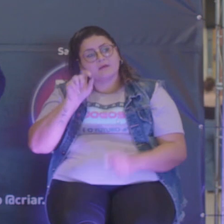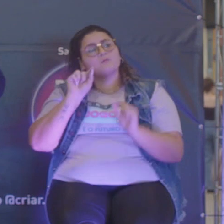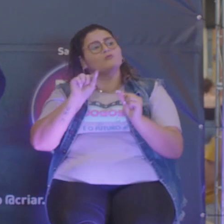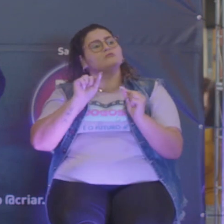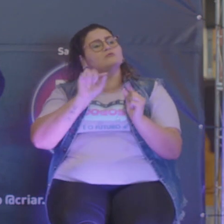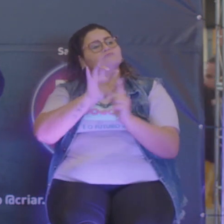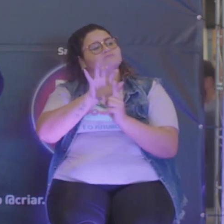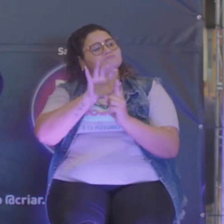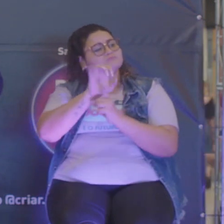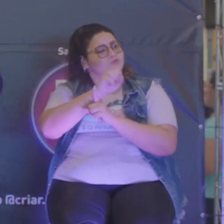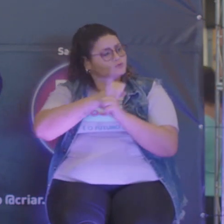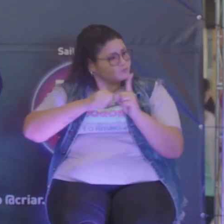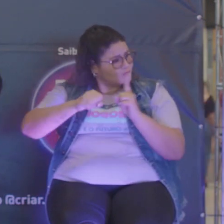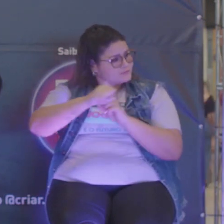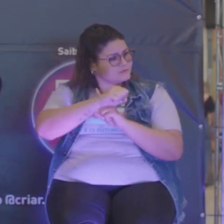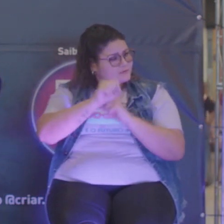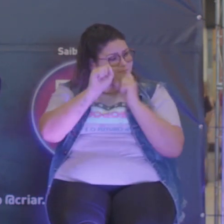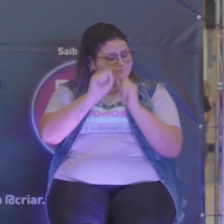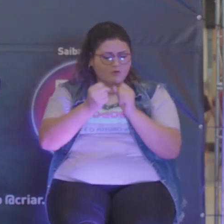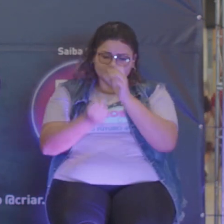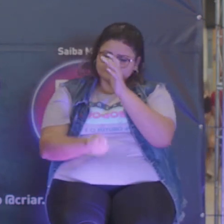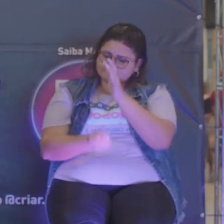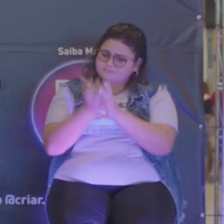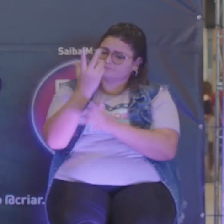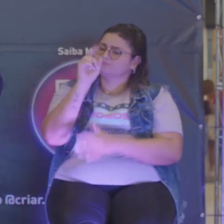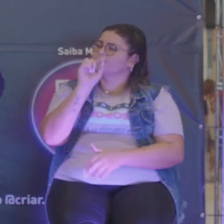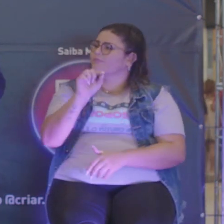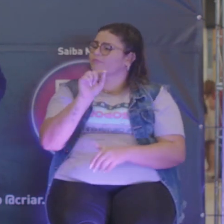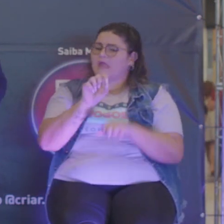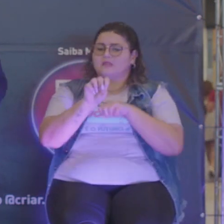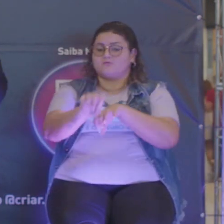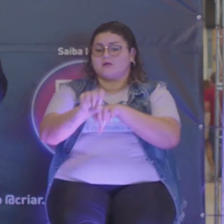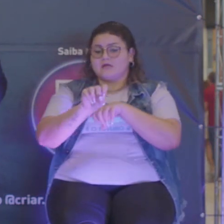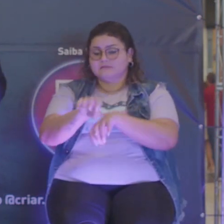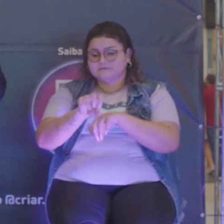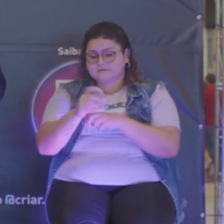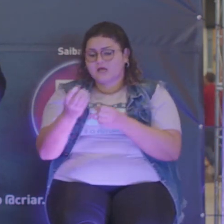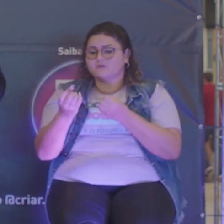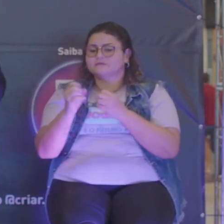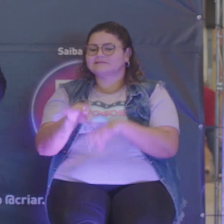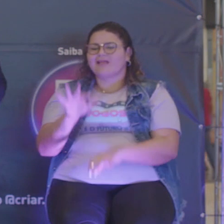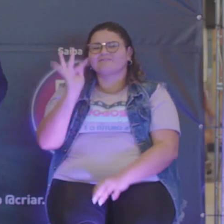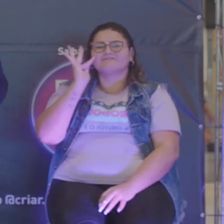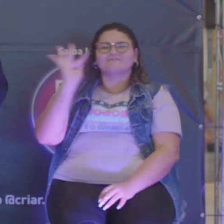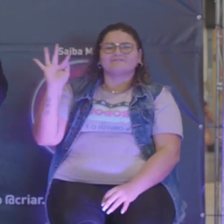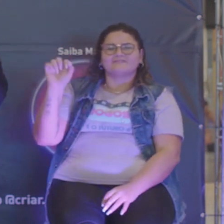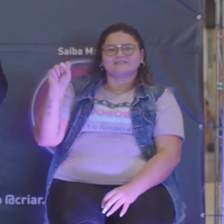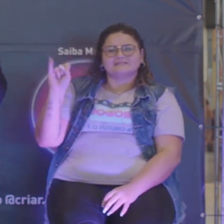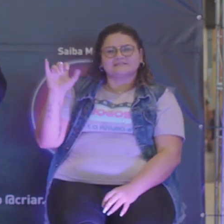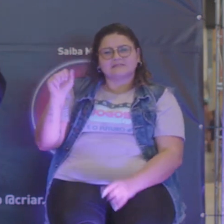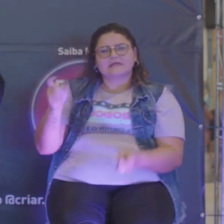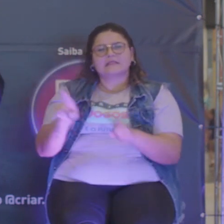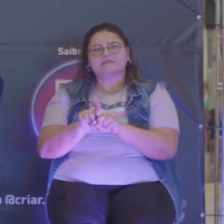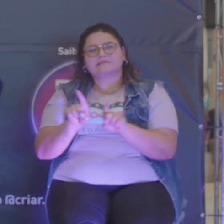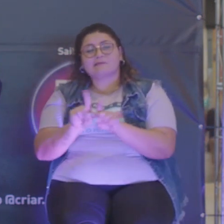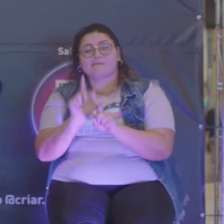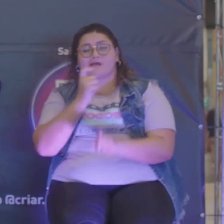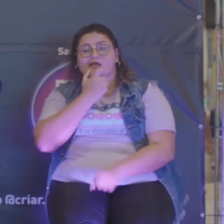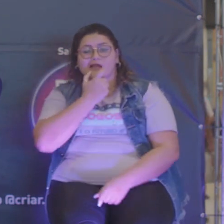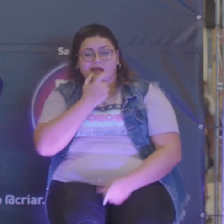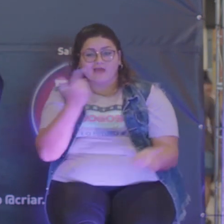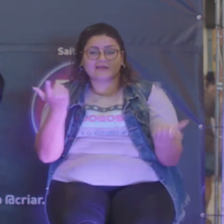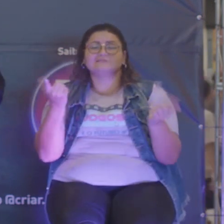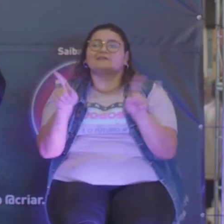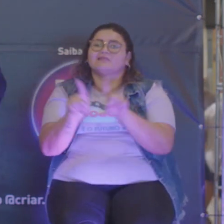pode fazer um game baseado em educação, ensinar física através dos games, ensinar inglês através dos